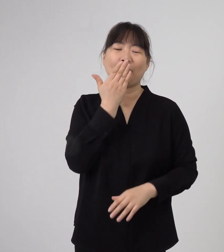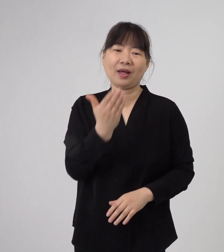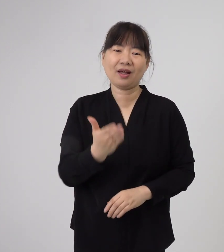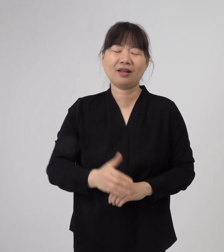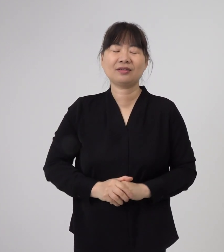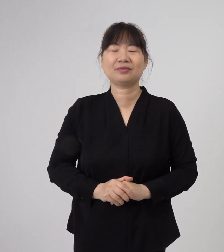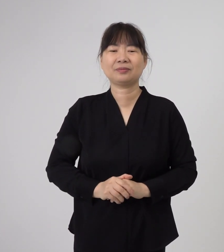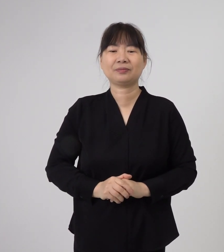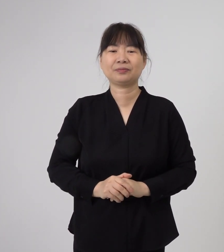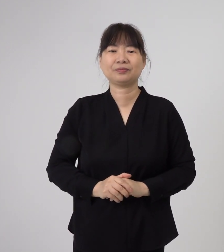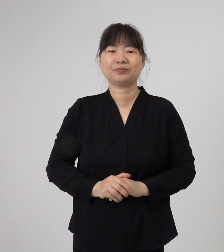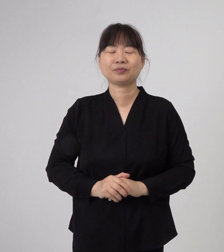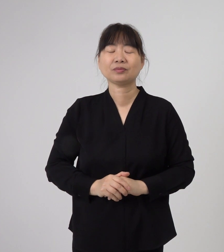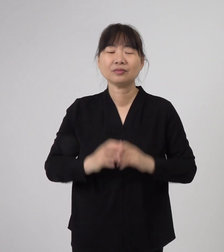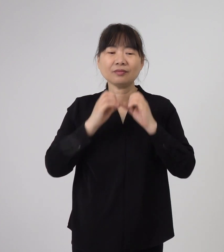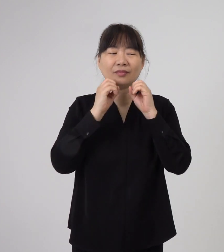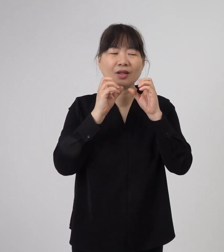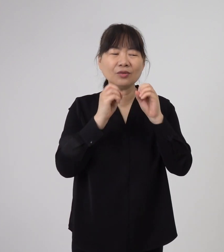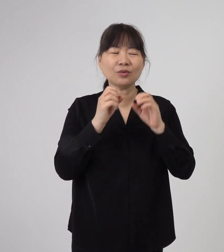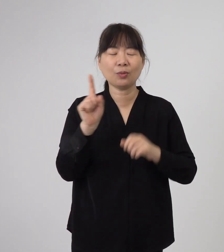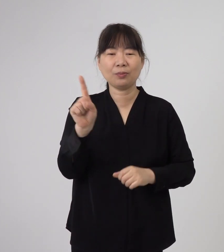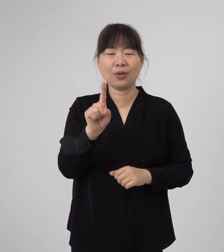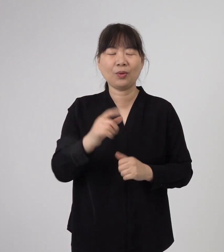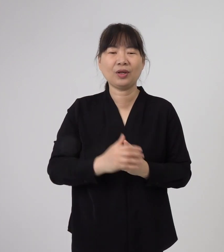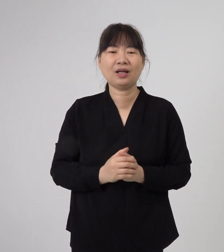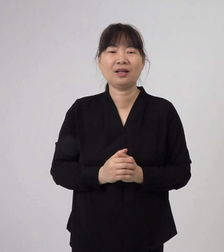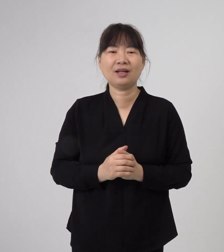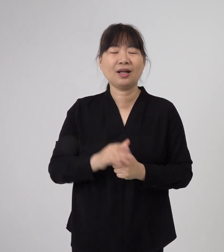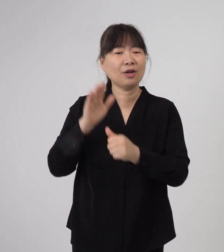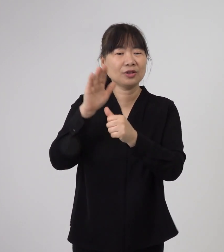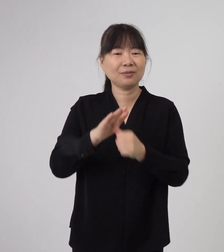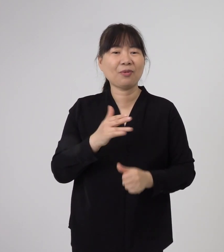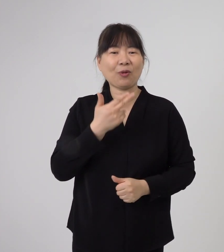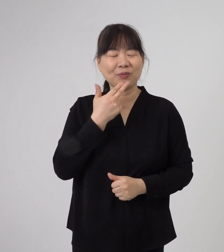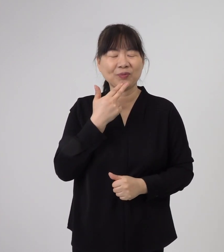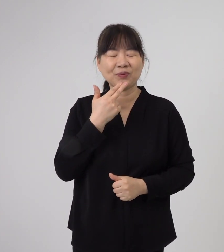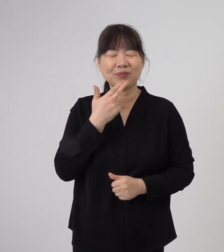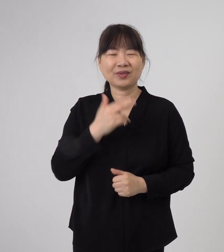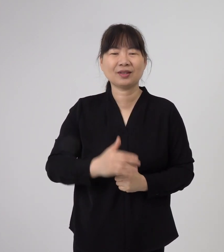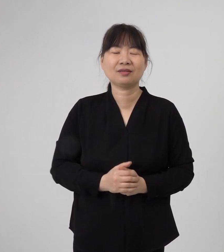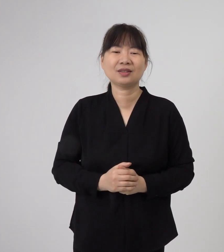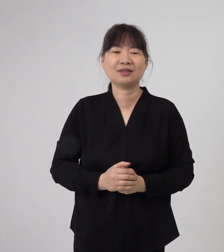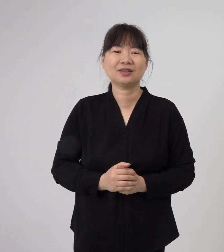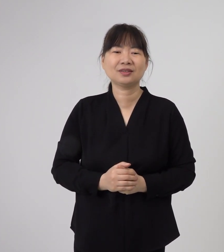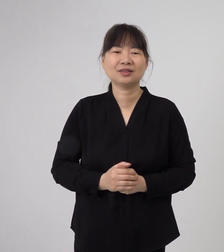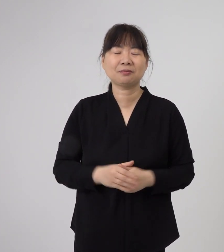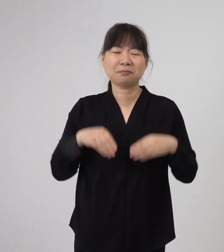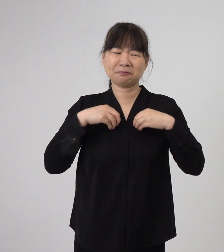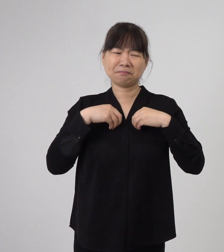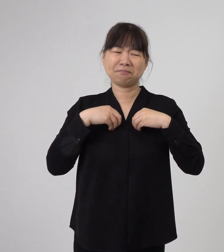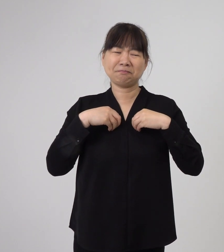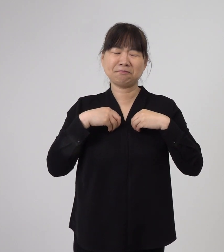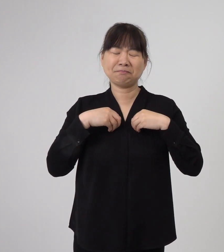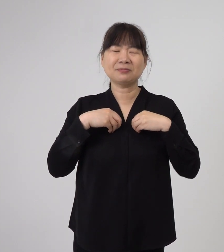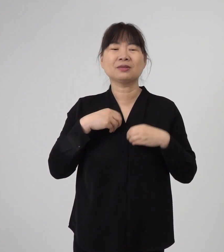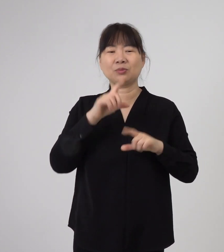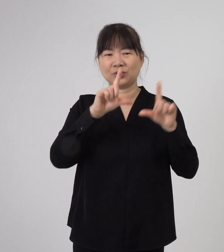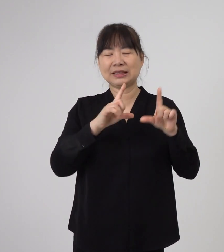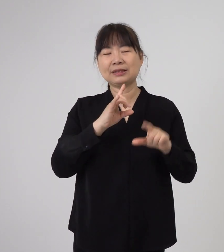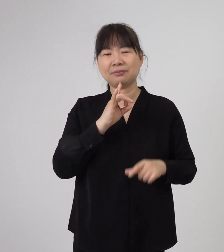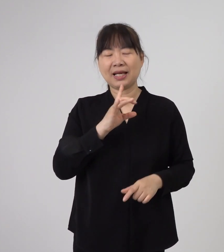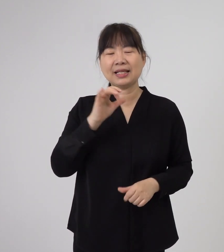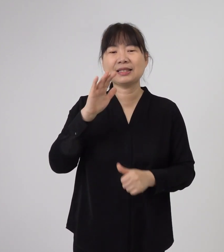믿으십니까? 전도란 실패가 없어요. 안 하는 것만이 실패예요.